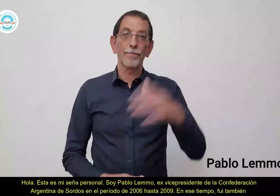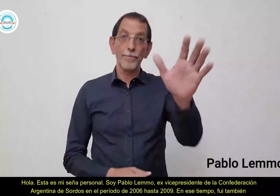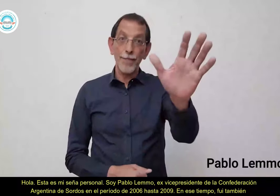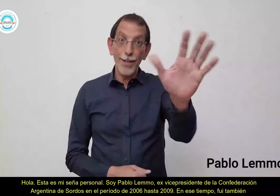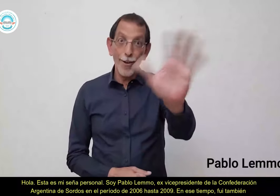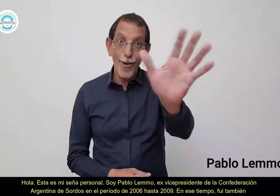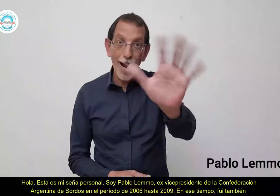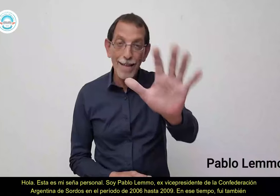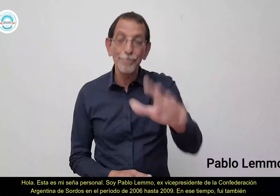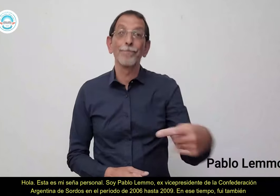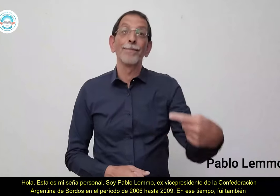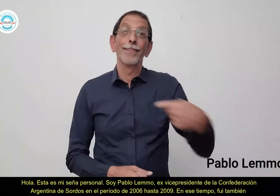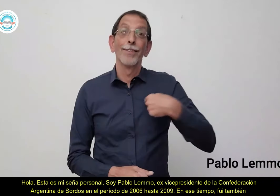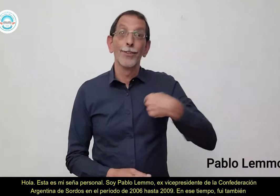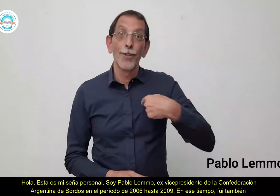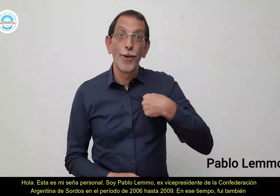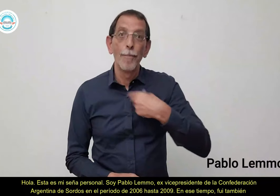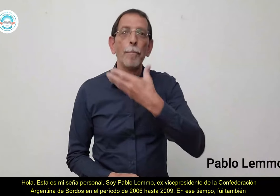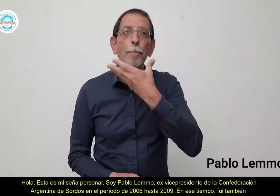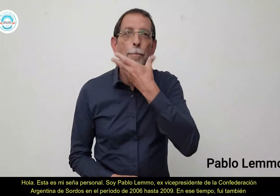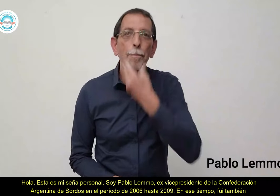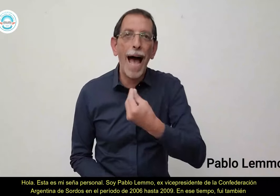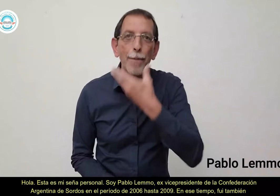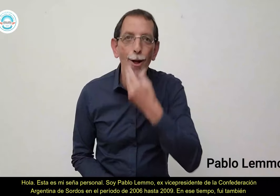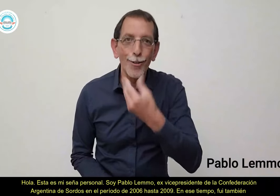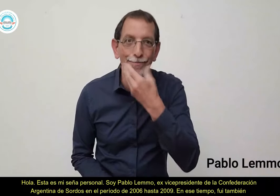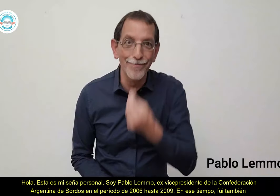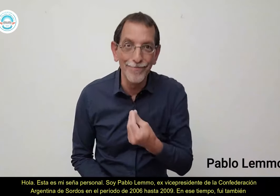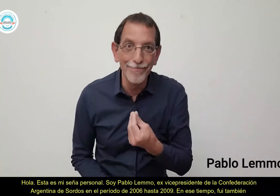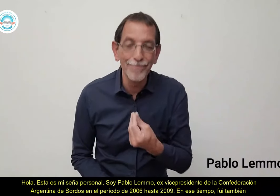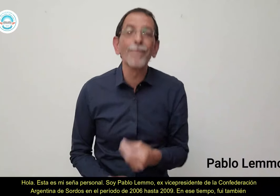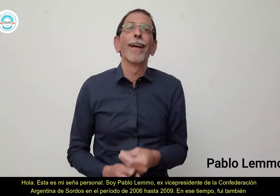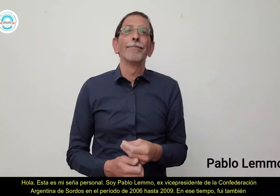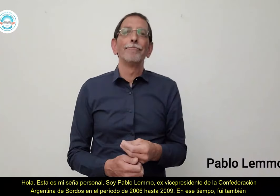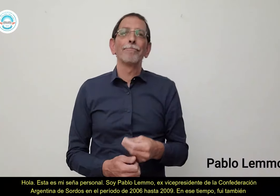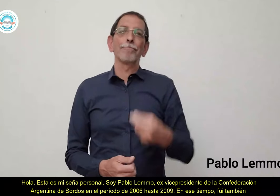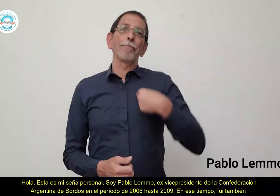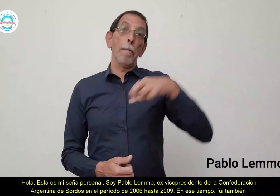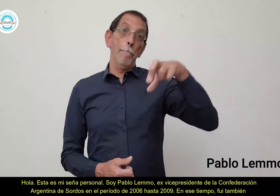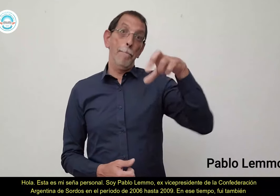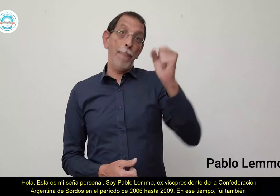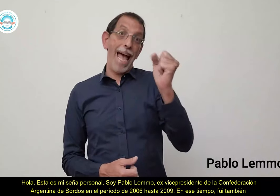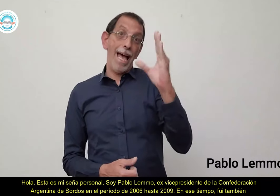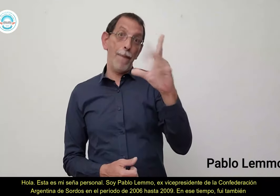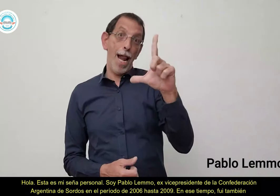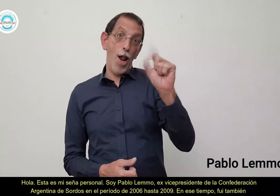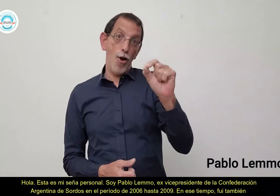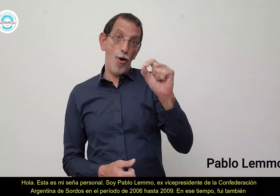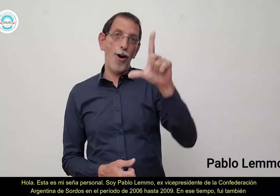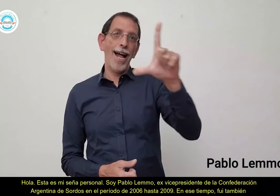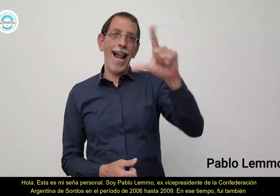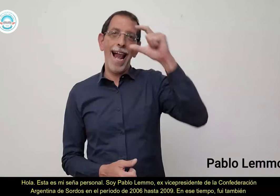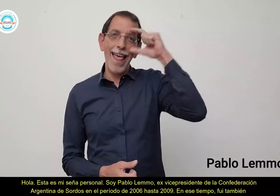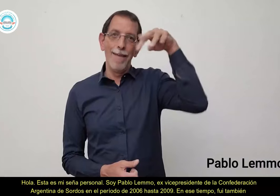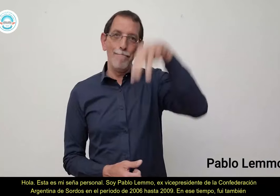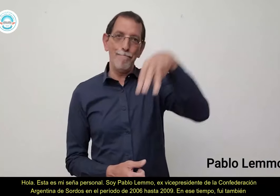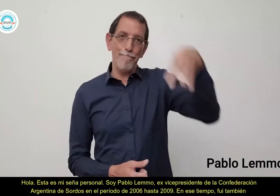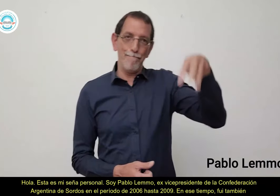Hola, esta es mi seña personal. Soy Pablo Lemo,